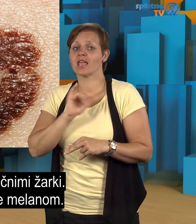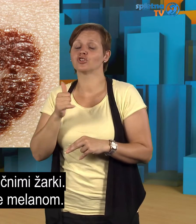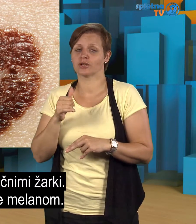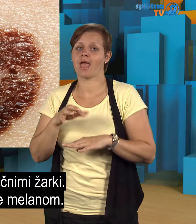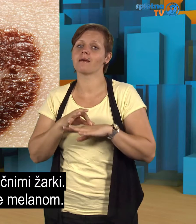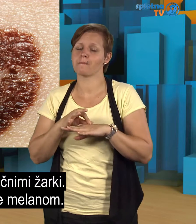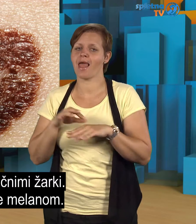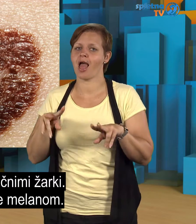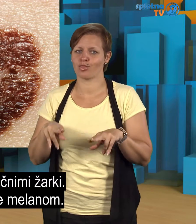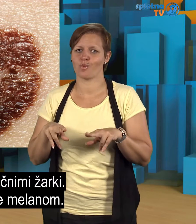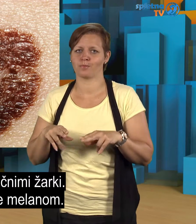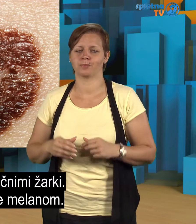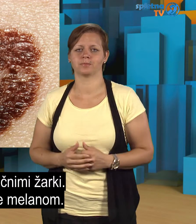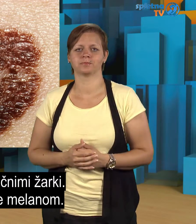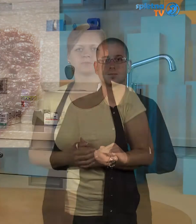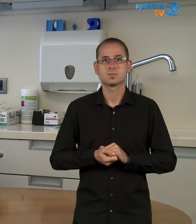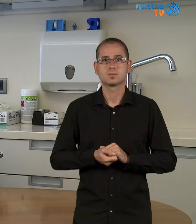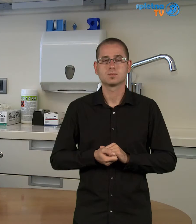Najnevarnejši je melanom.